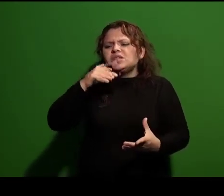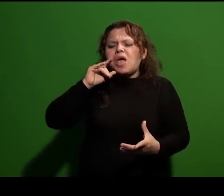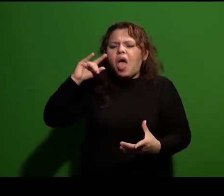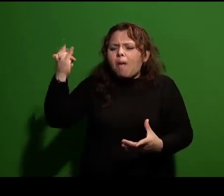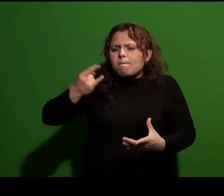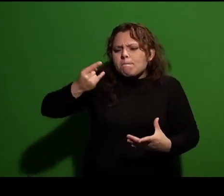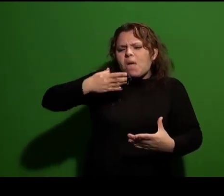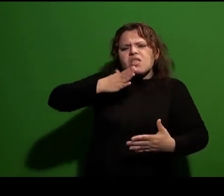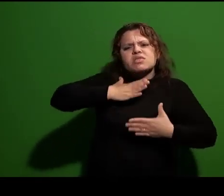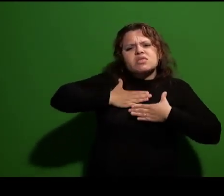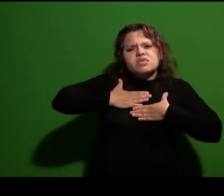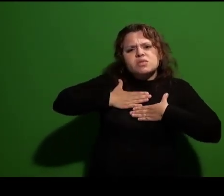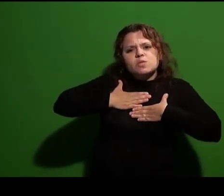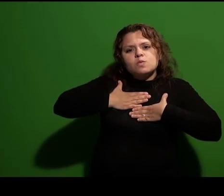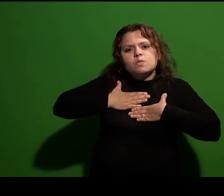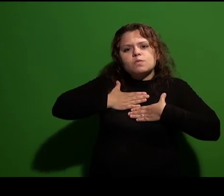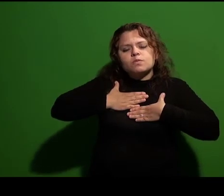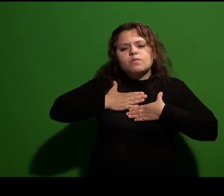al autoengaño espiritual?